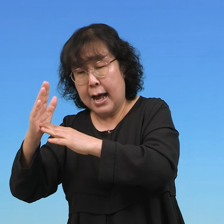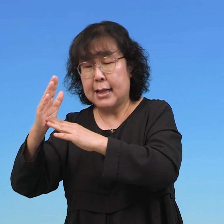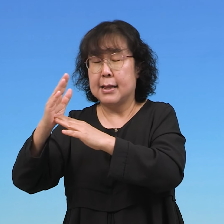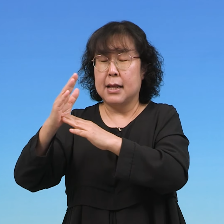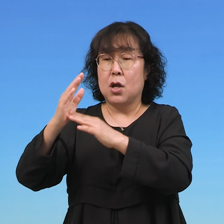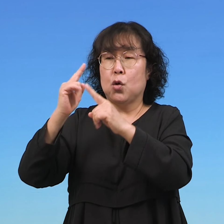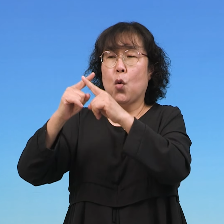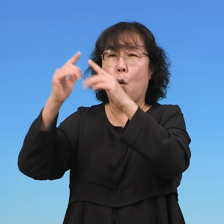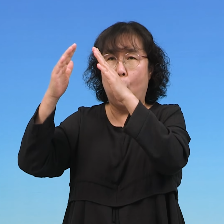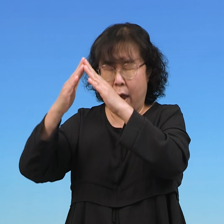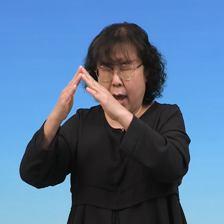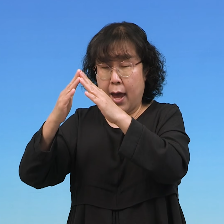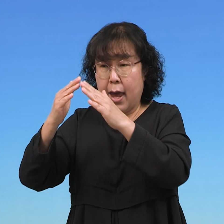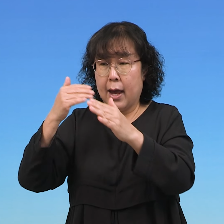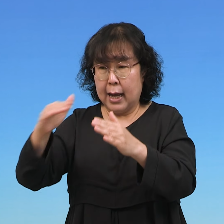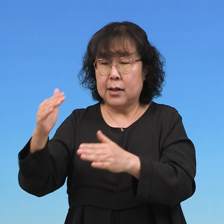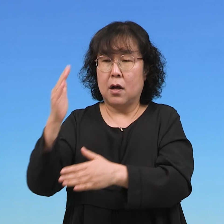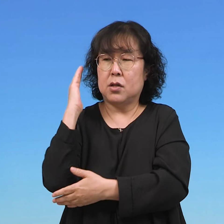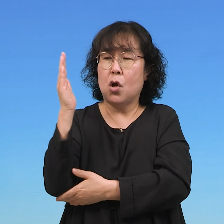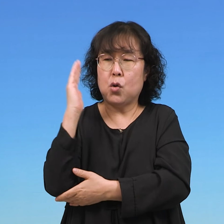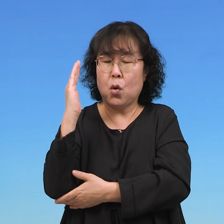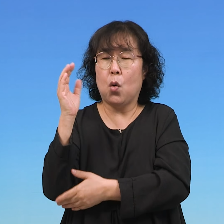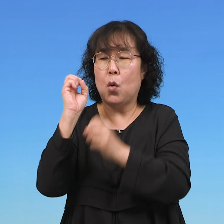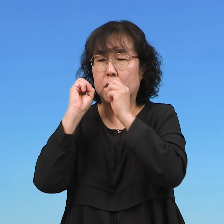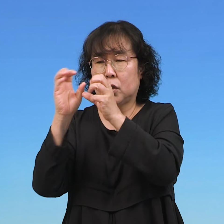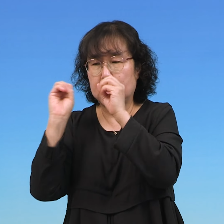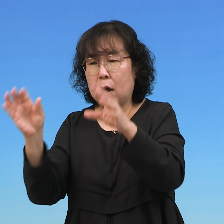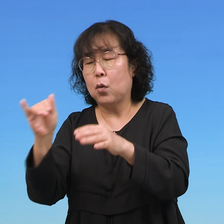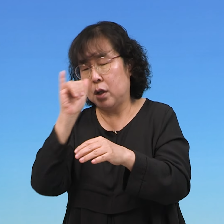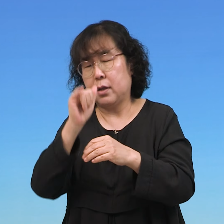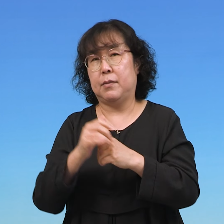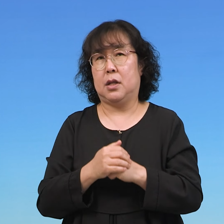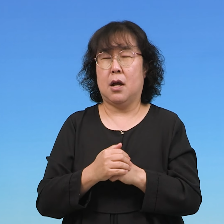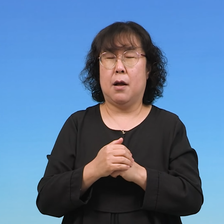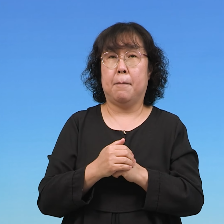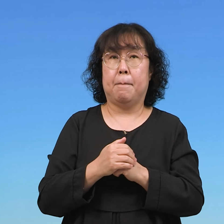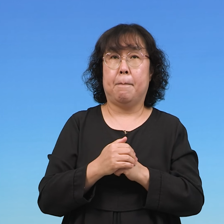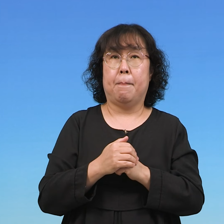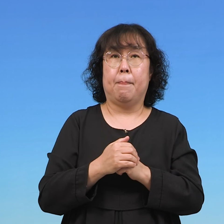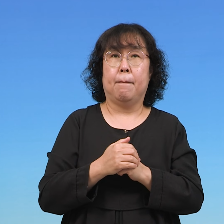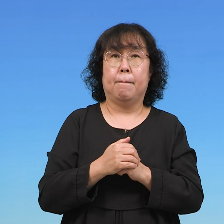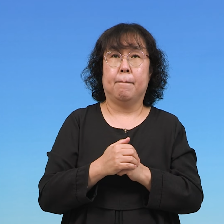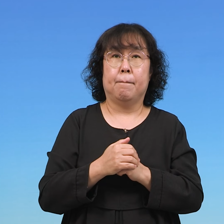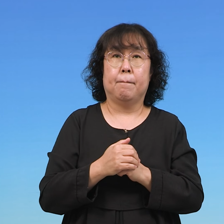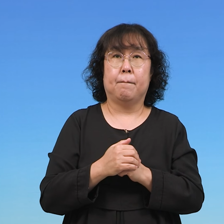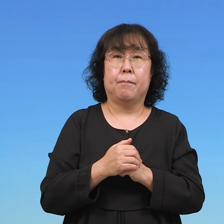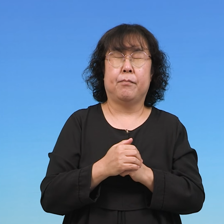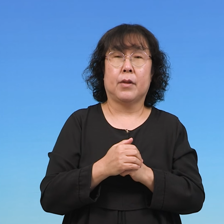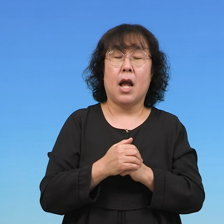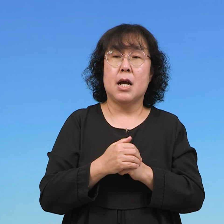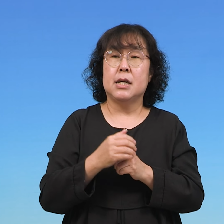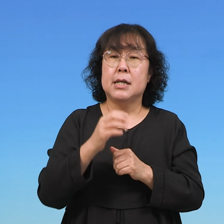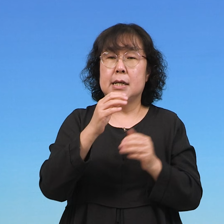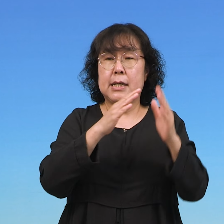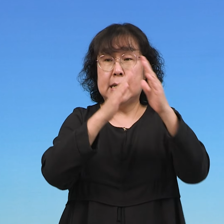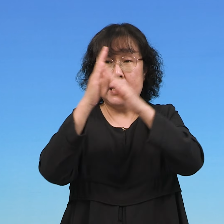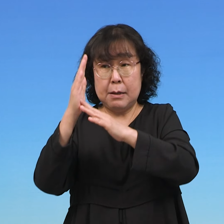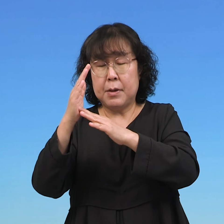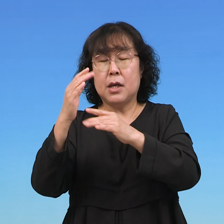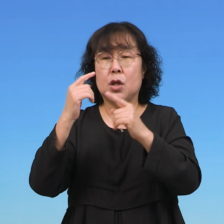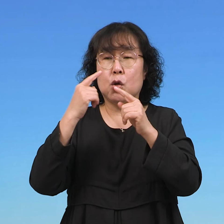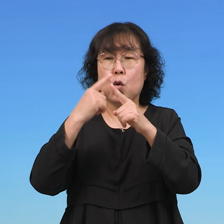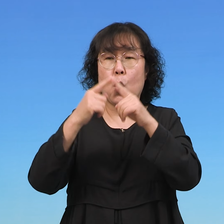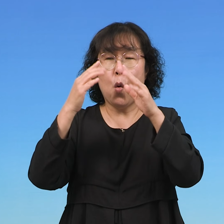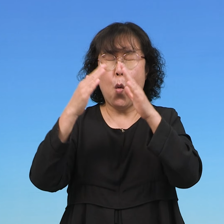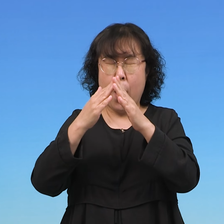사명으로 생각하고 있습니다. 그리고 또 이민교회 성도님이 저를 좋아해요. 통하거든요. 다 그런 어려운